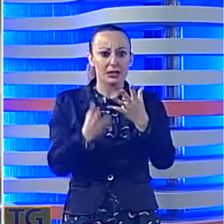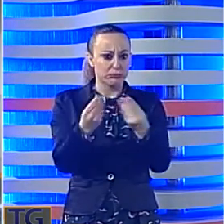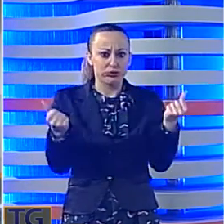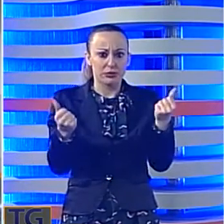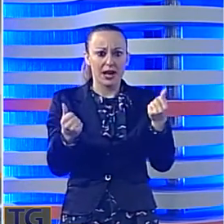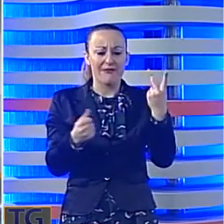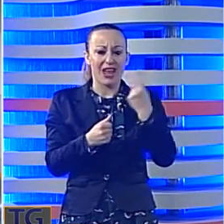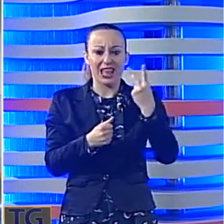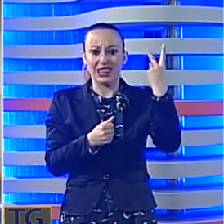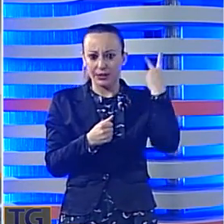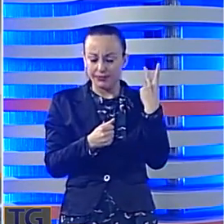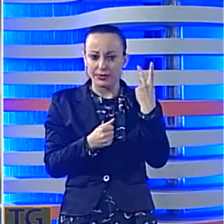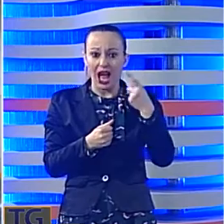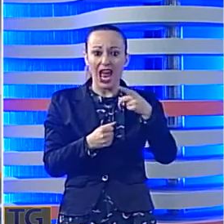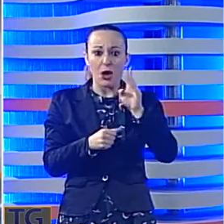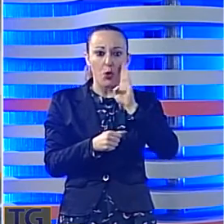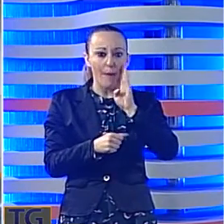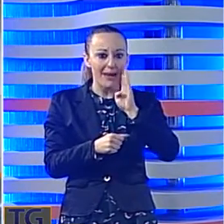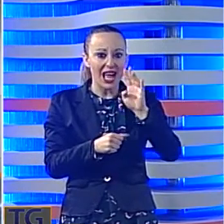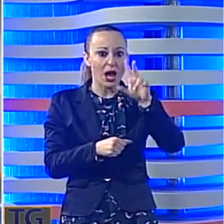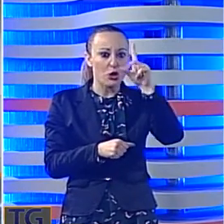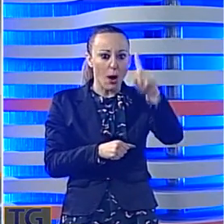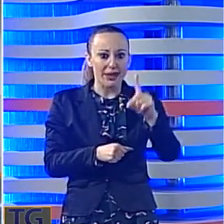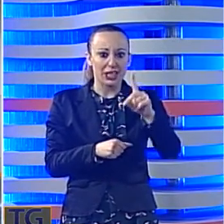i carabinieri.